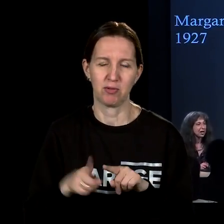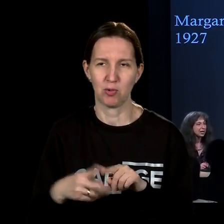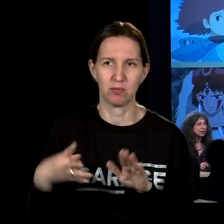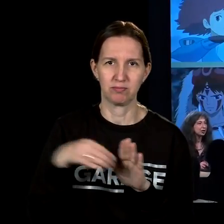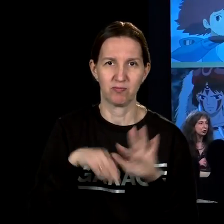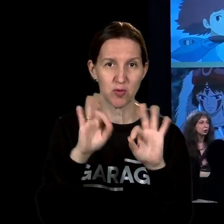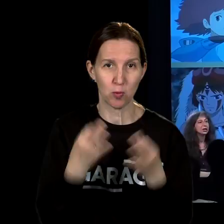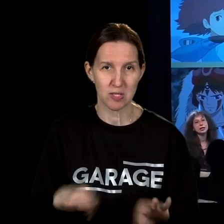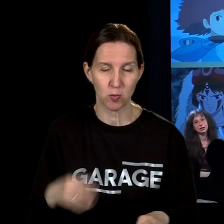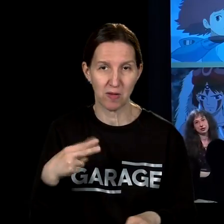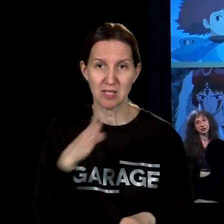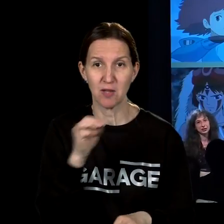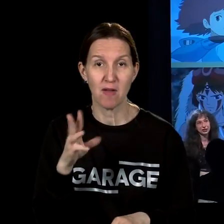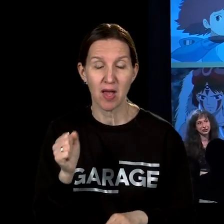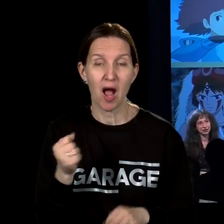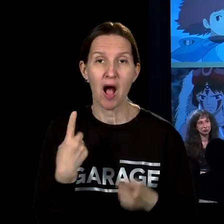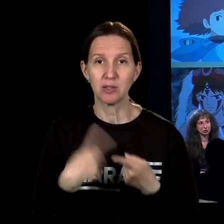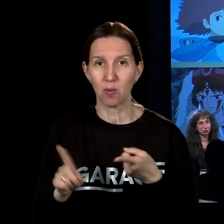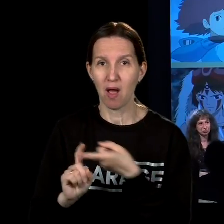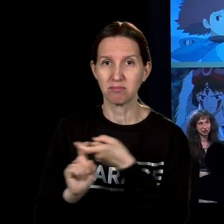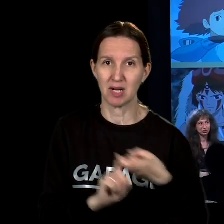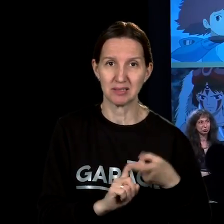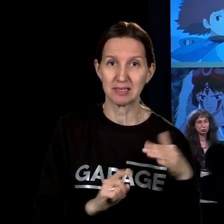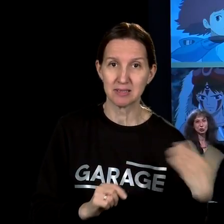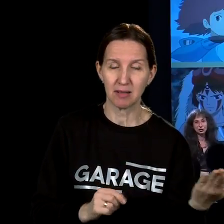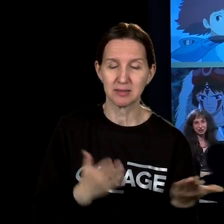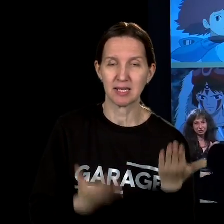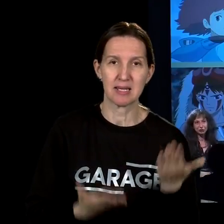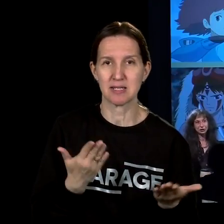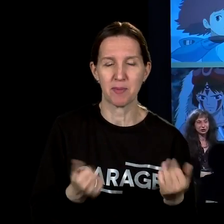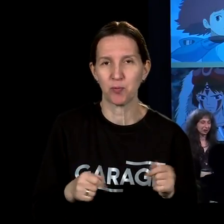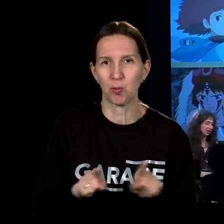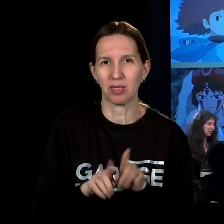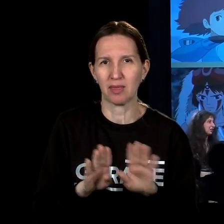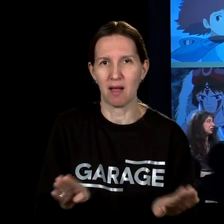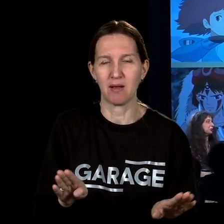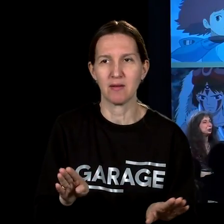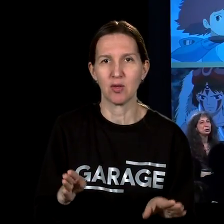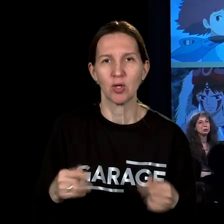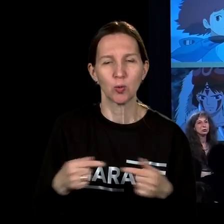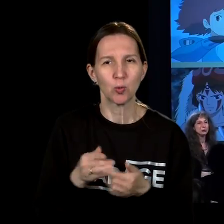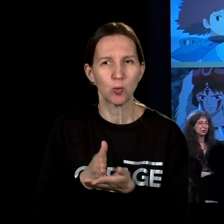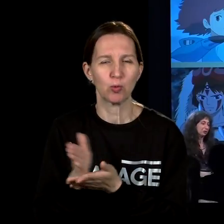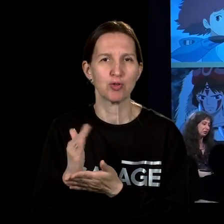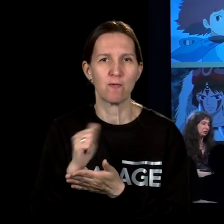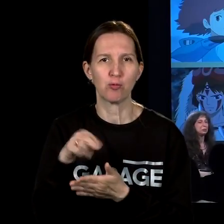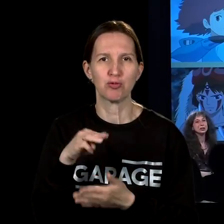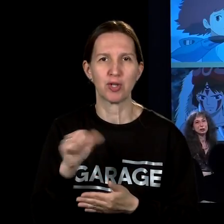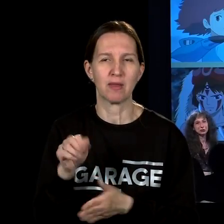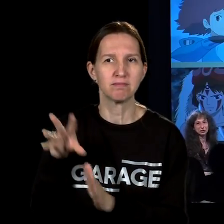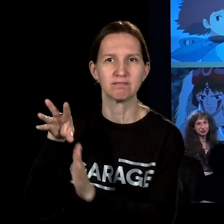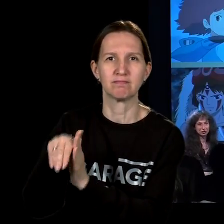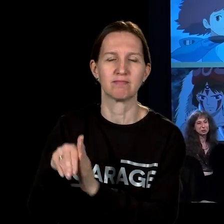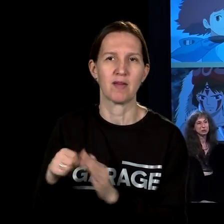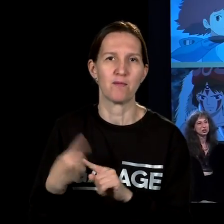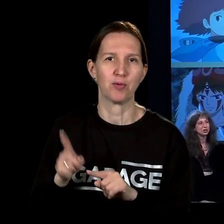никогда. И, конечно, другая ассоциация, которая, может быть, если чтобы уж не совсем так Фуджиту